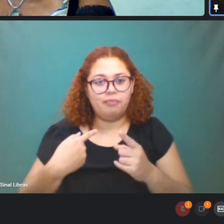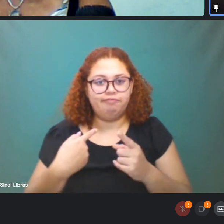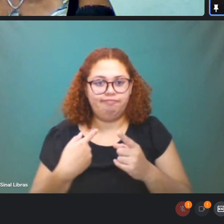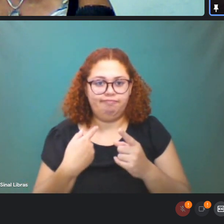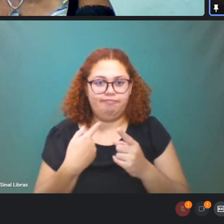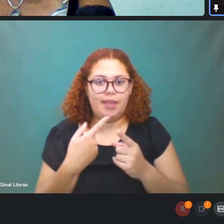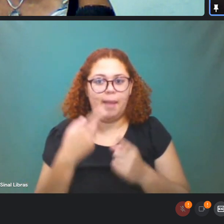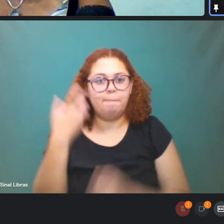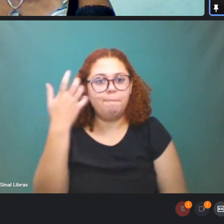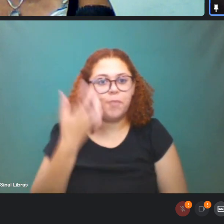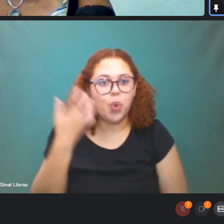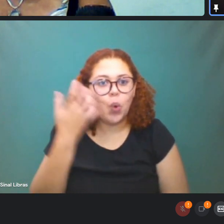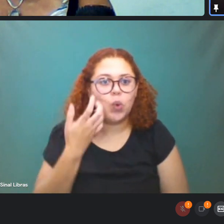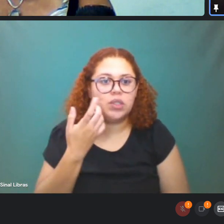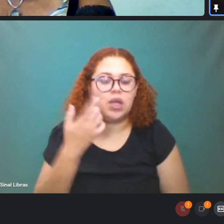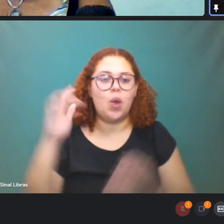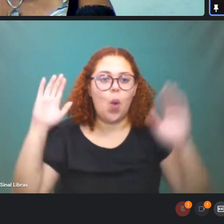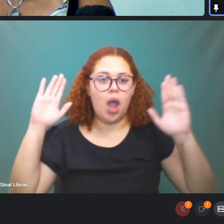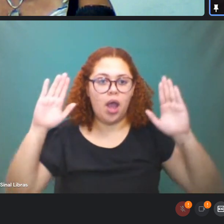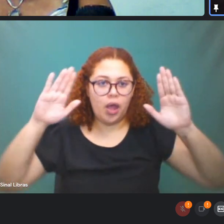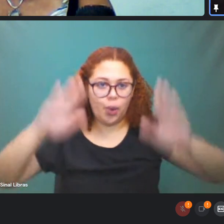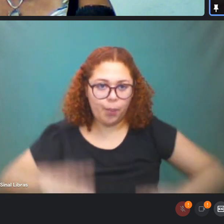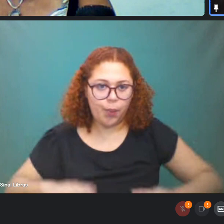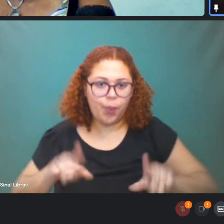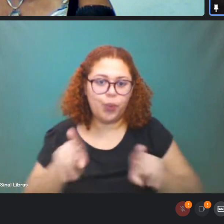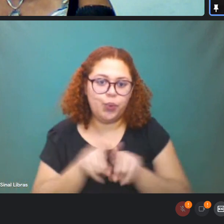Na época, para o estado, eu paguei